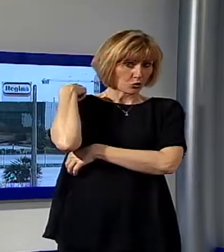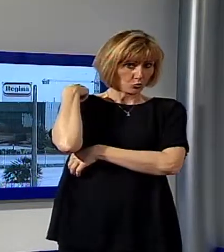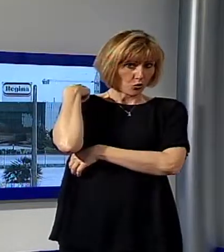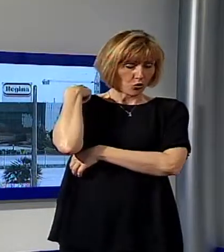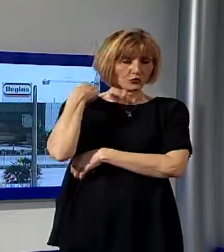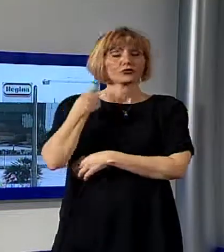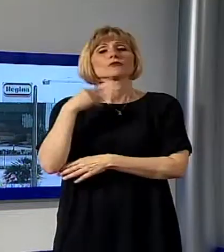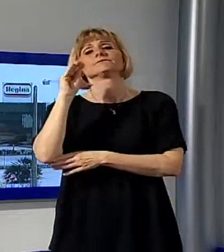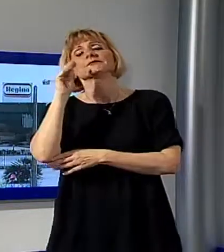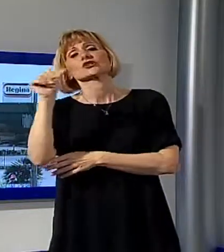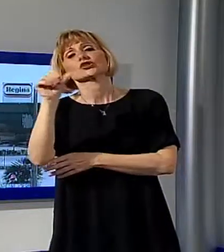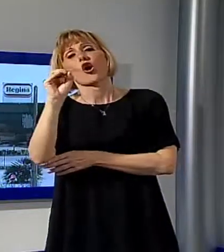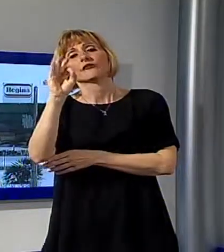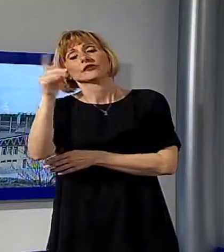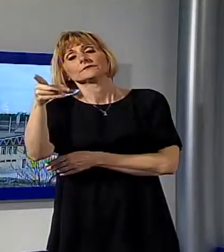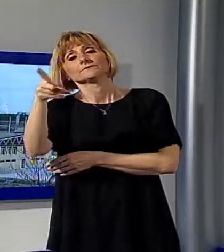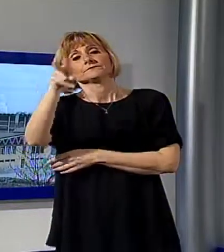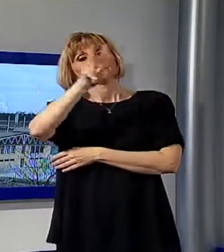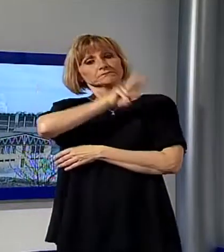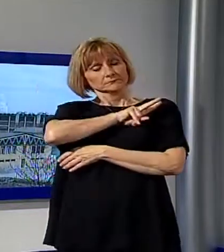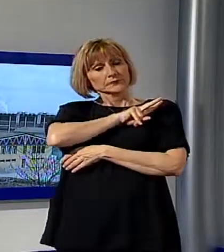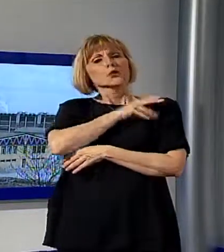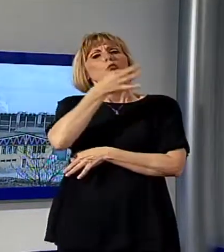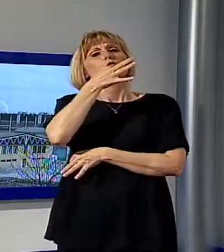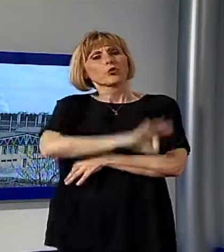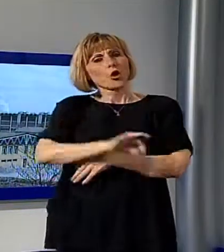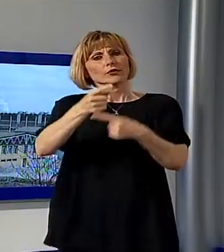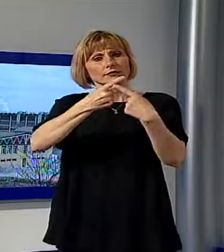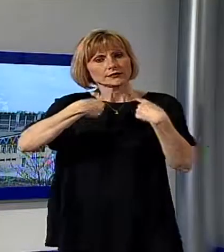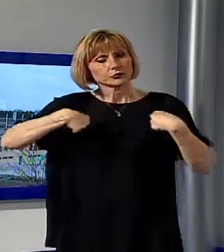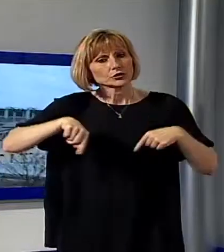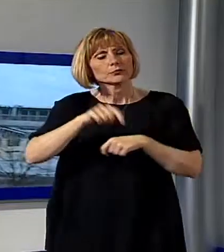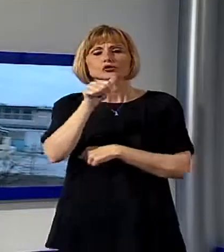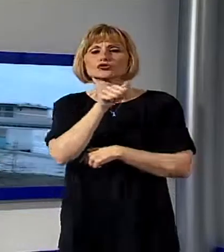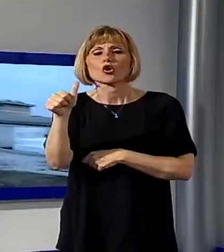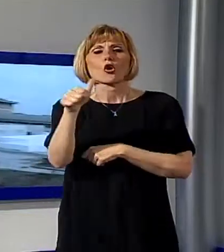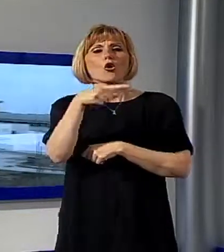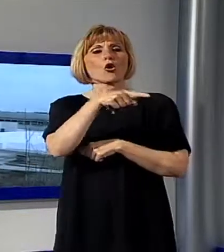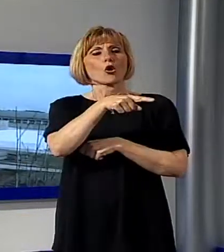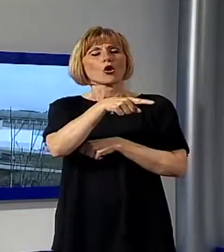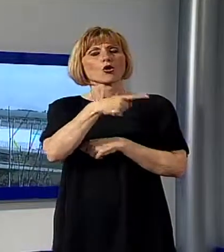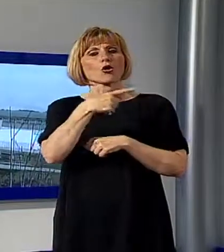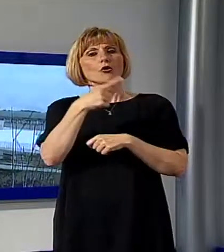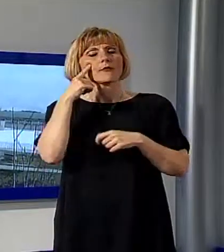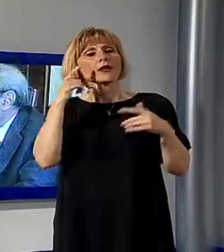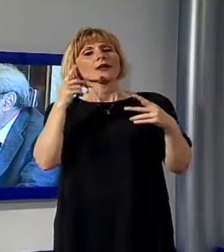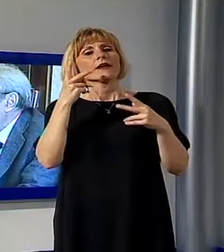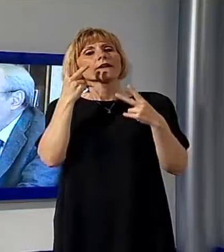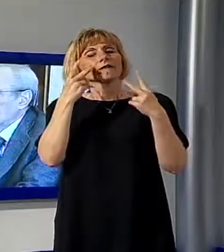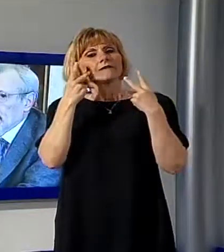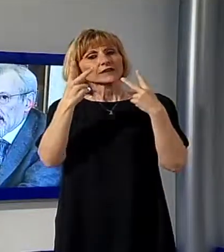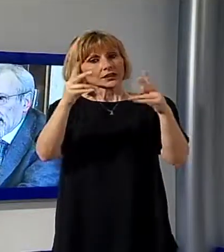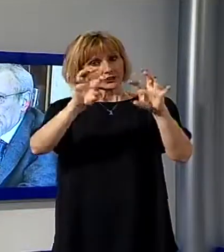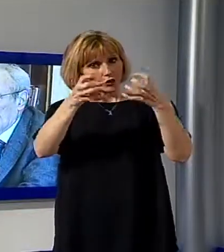tutta risposta, la Sofidel ha dato la propria disponibilità solo ad un comitato che si riunisca in videoconferenza e parlando